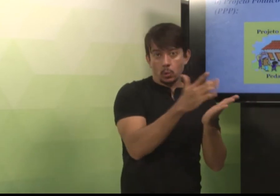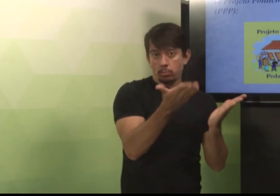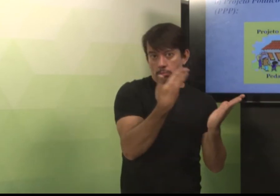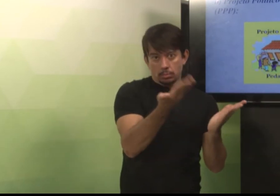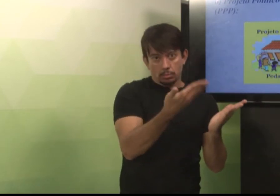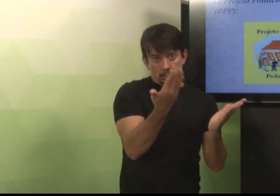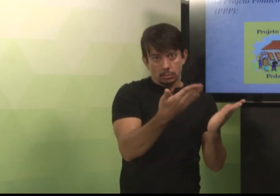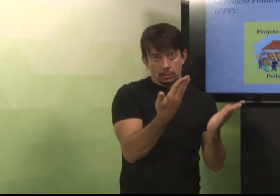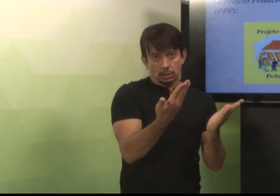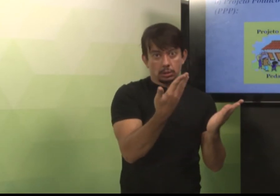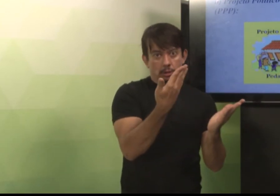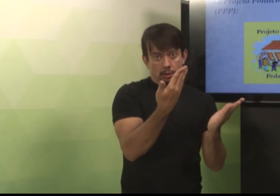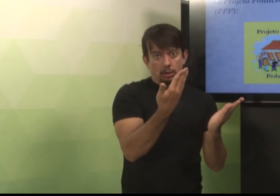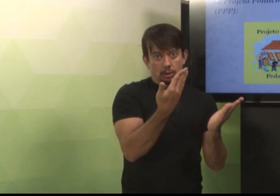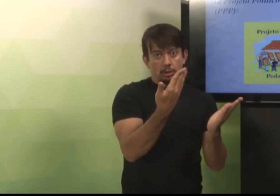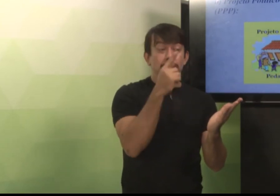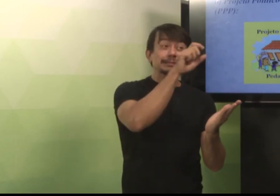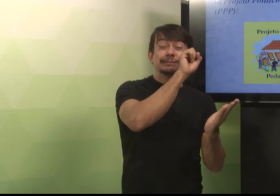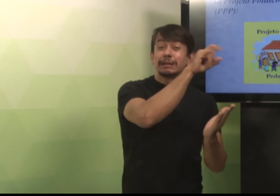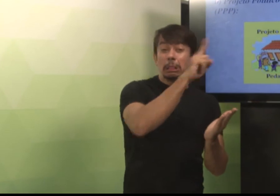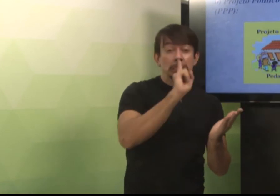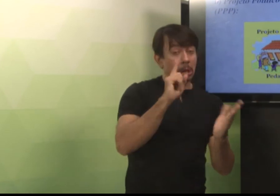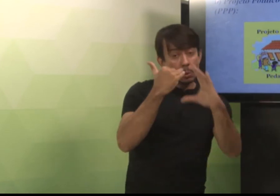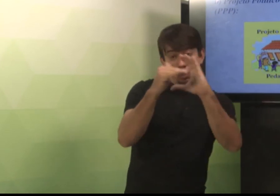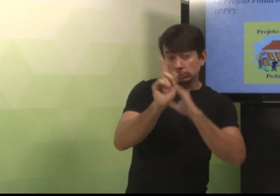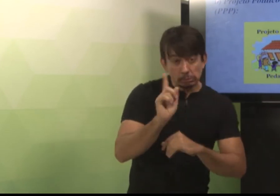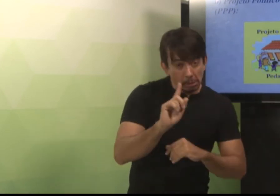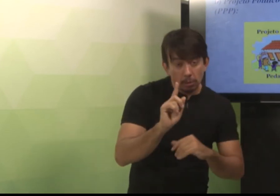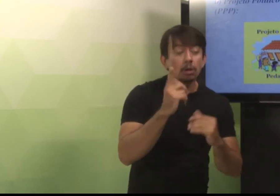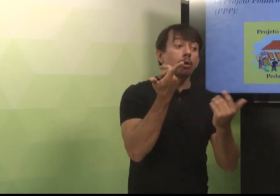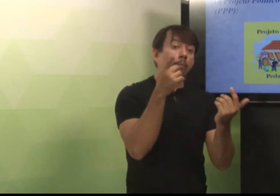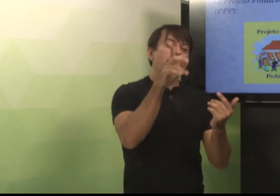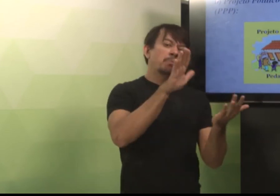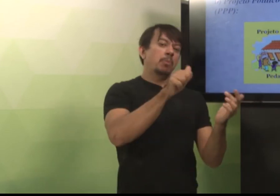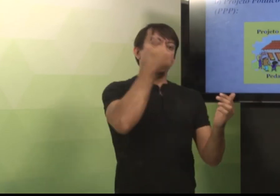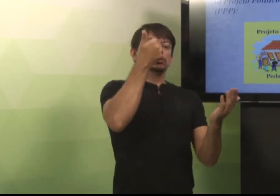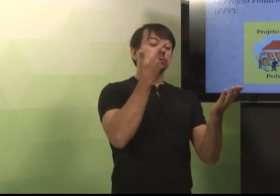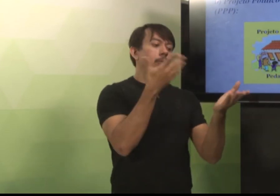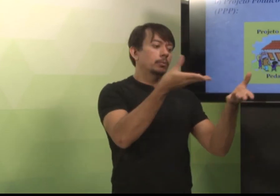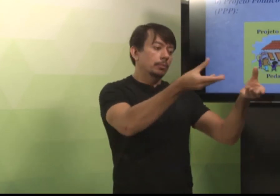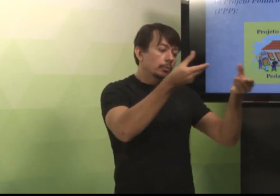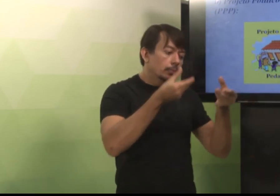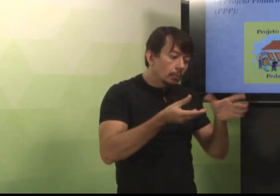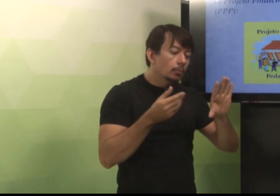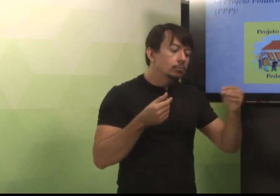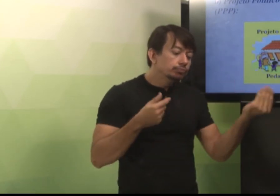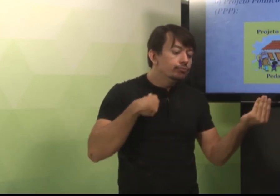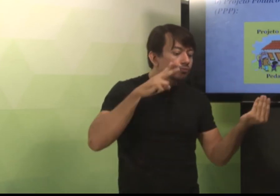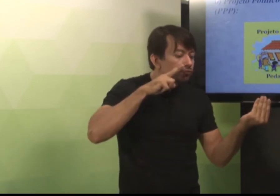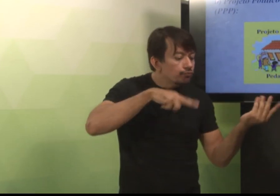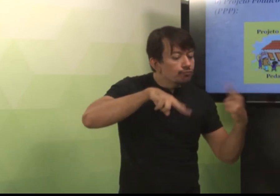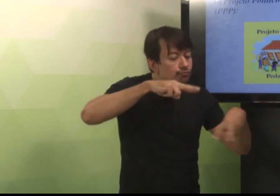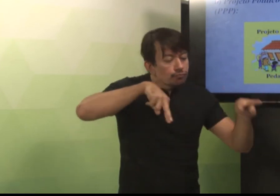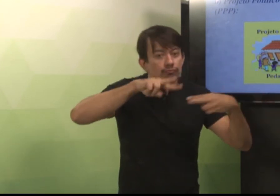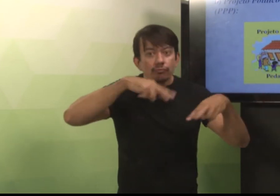Ou mesmo você tenha o PPP físico. Se ele falar que não pode mandar para você por e-mail, tranquilo. Então você vai